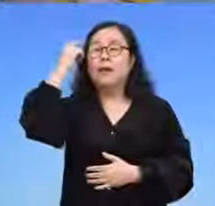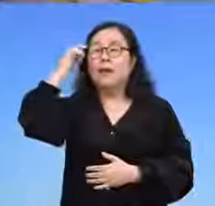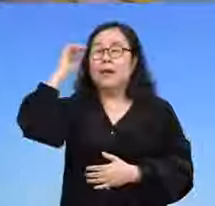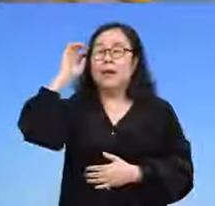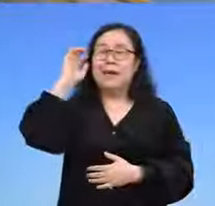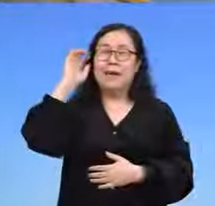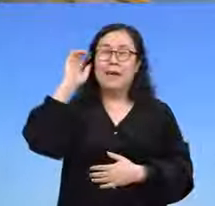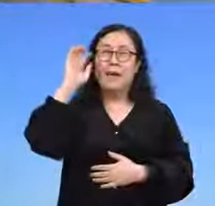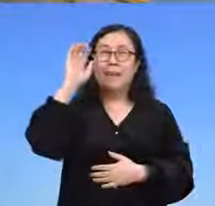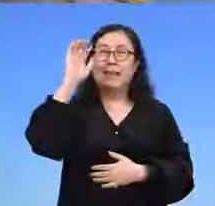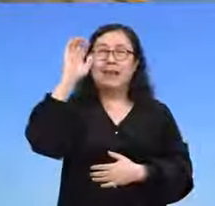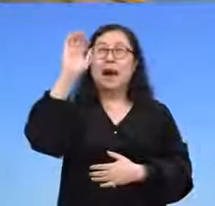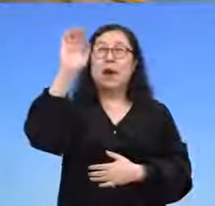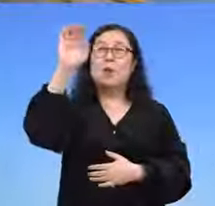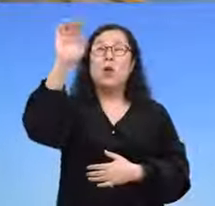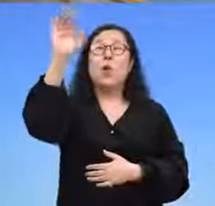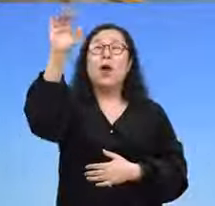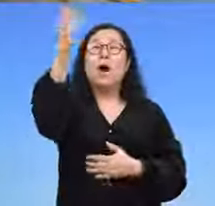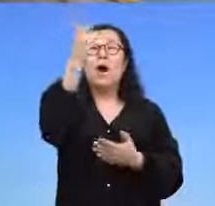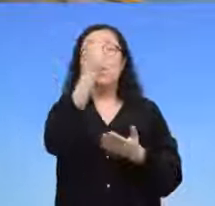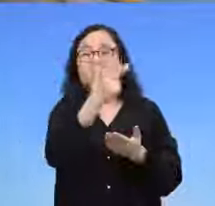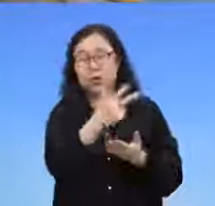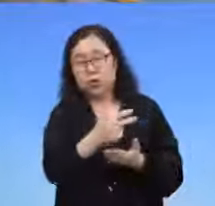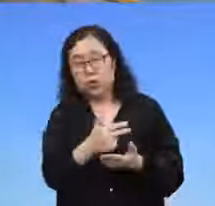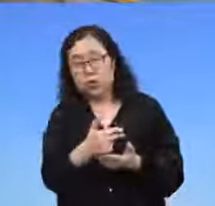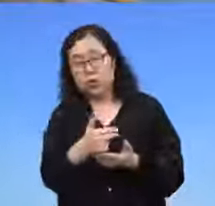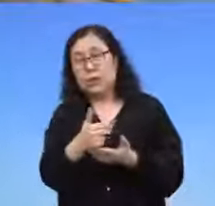내 사모하는 주님,